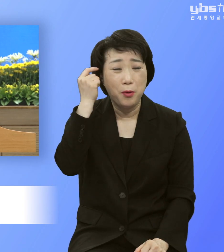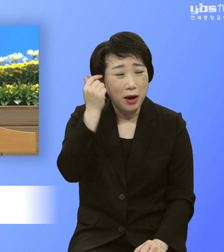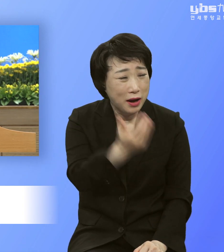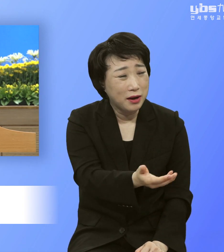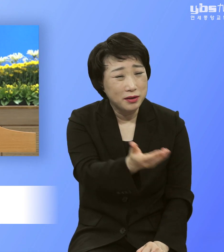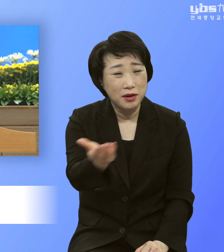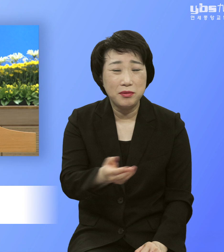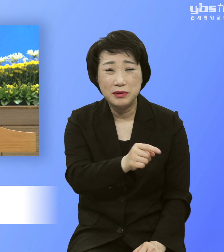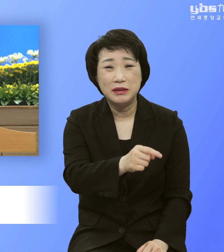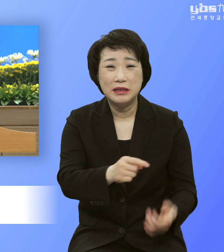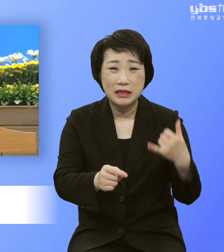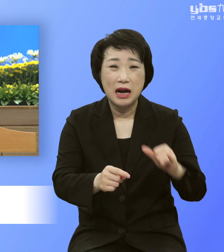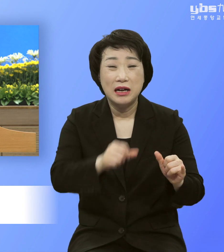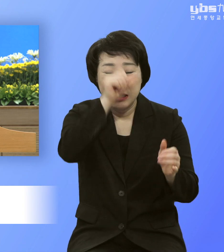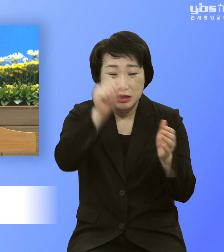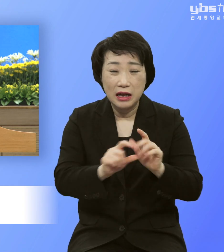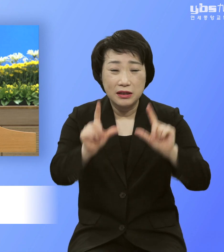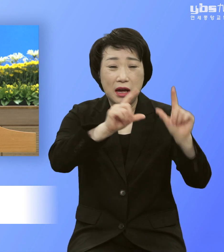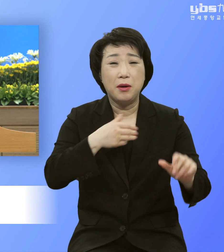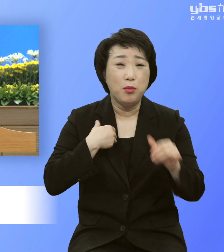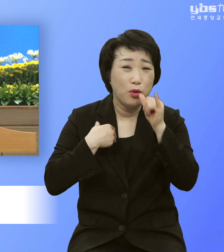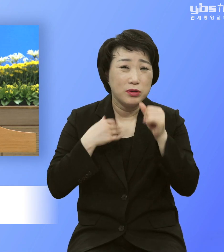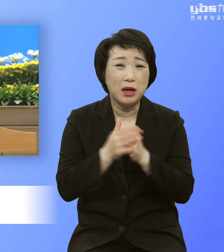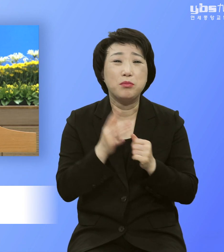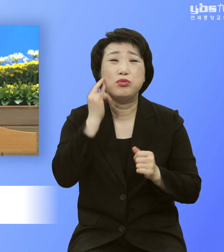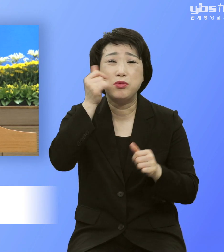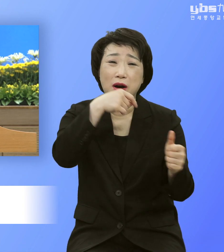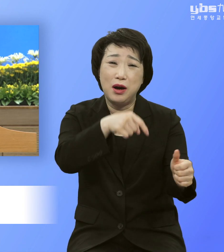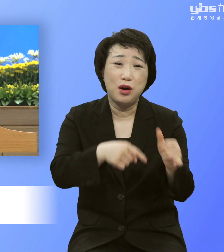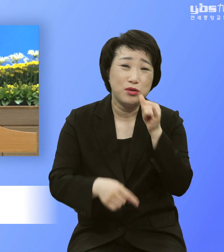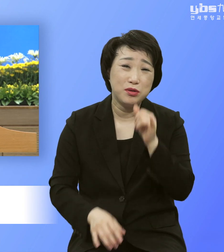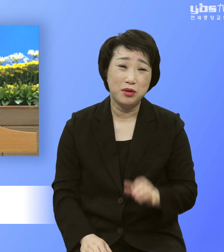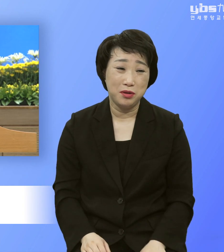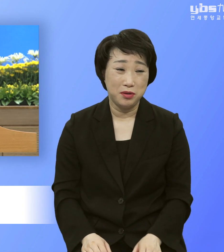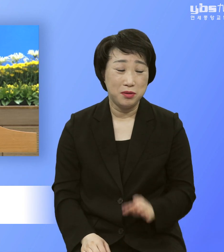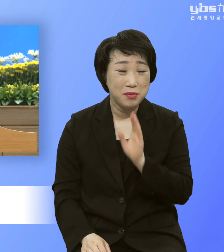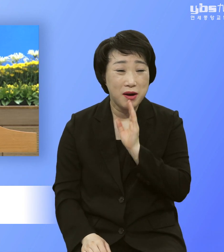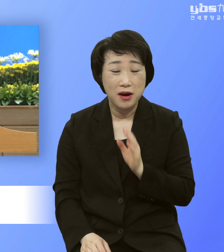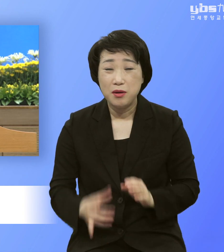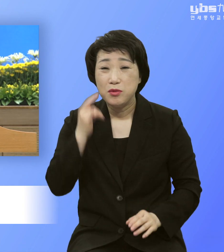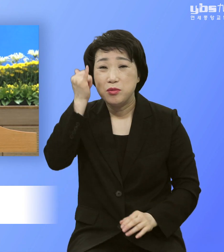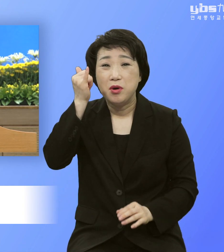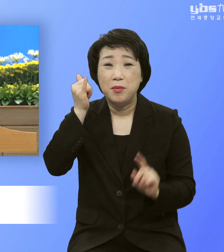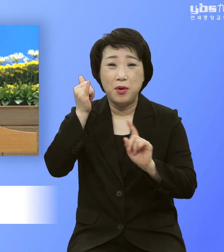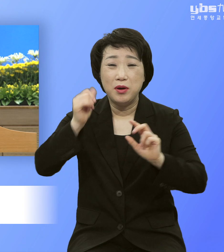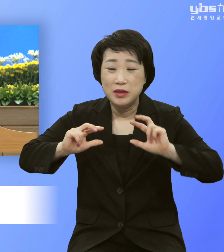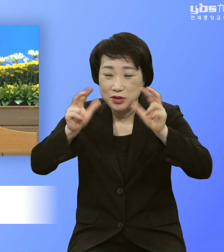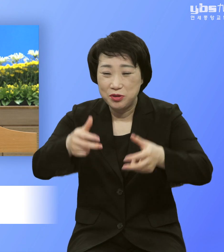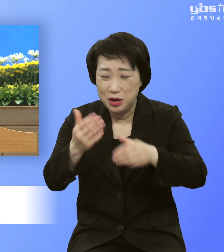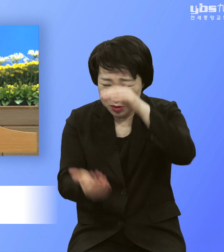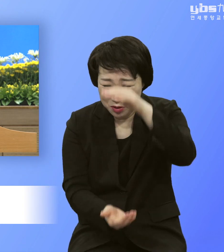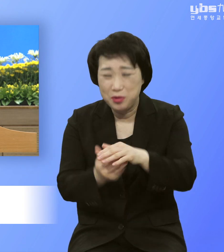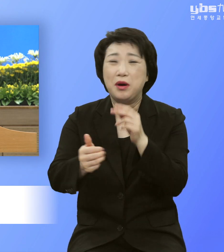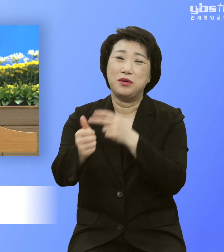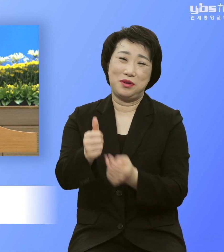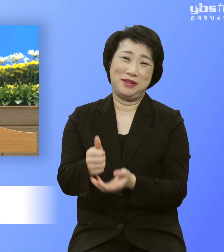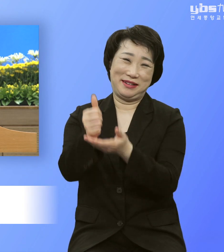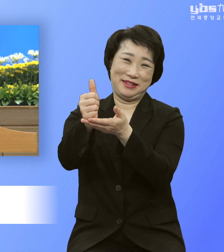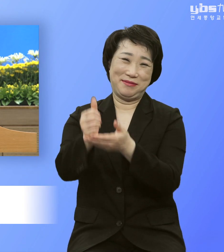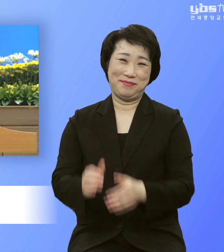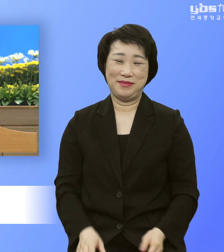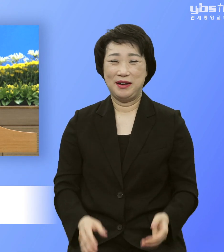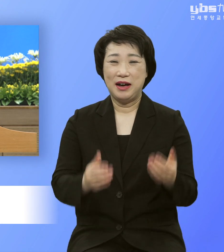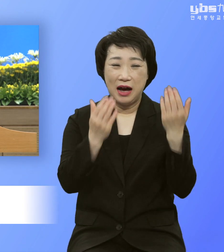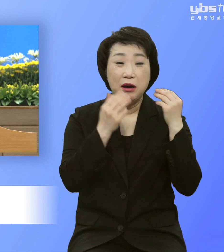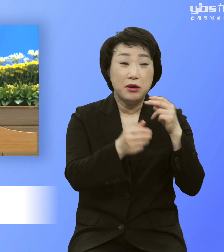인생을 살 줄 모르니까 부모가 가르치는 것이지. 부모는 지구상의 최고의 선생님이요.